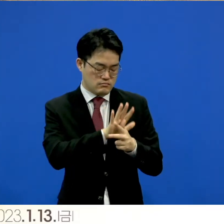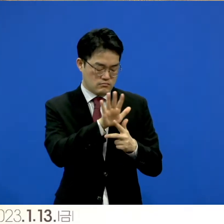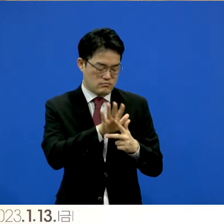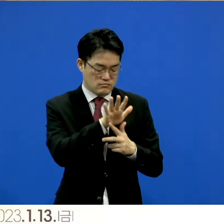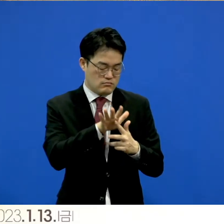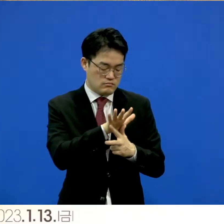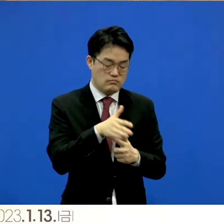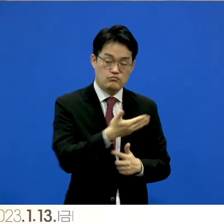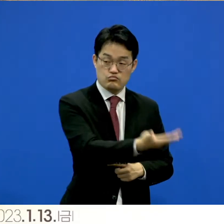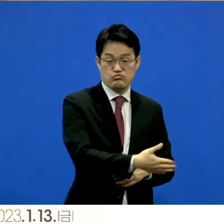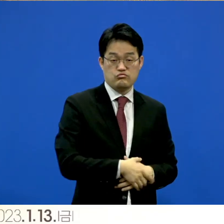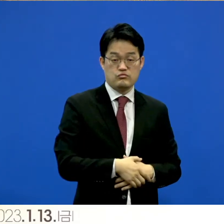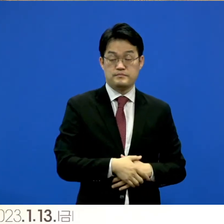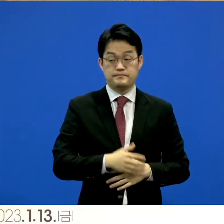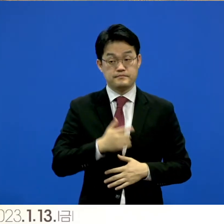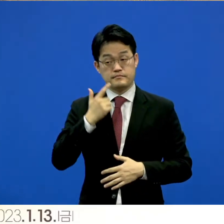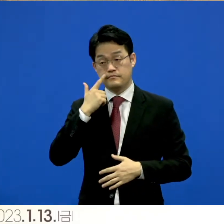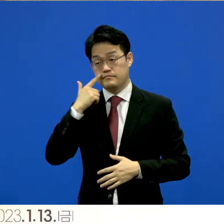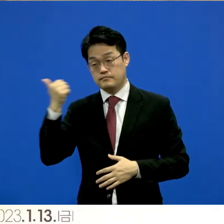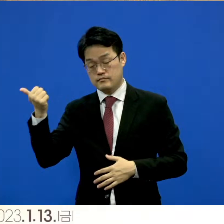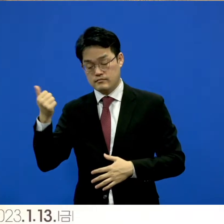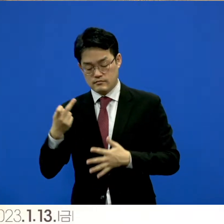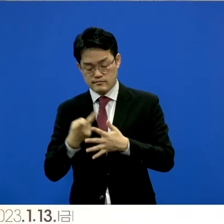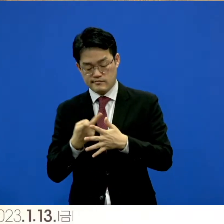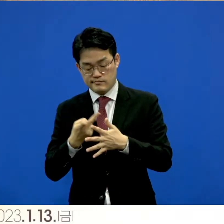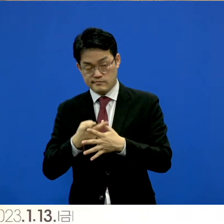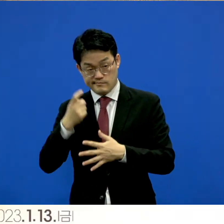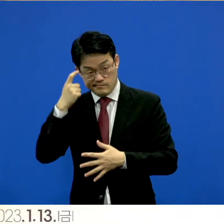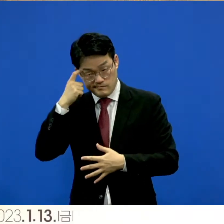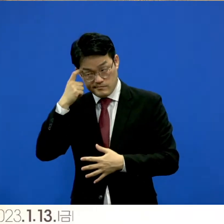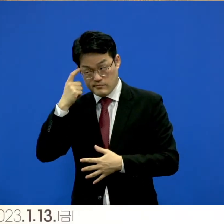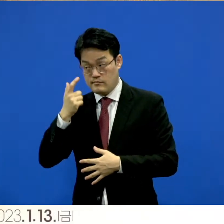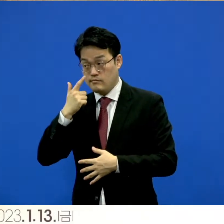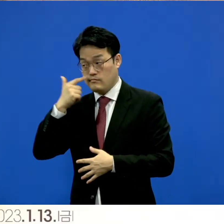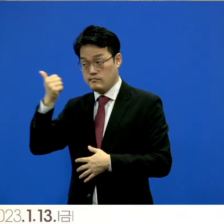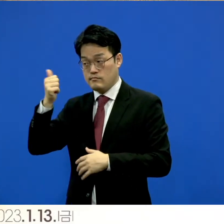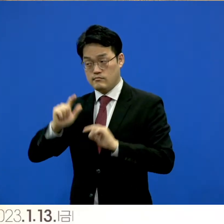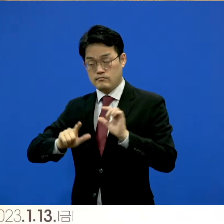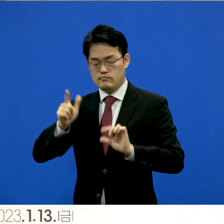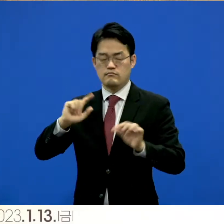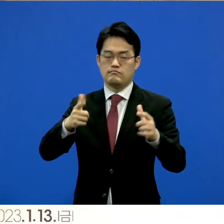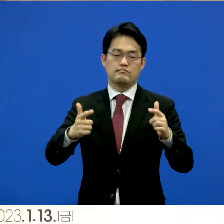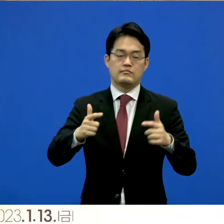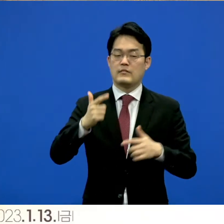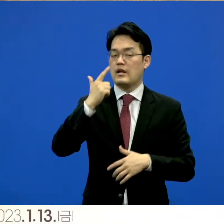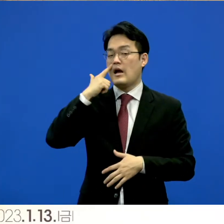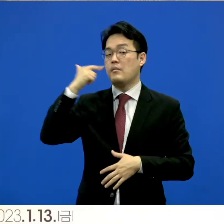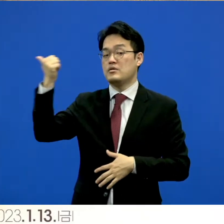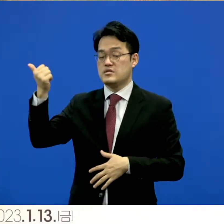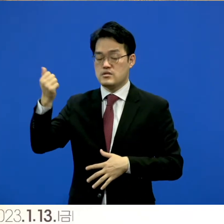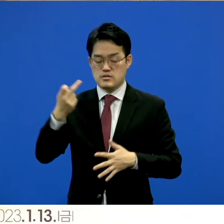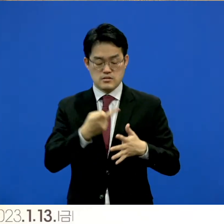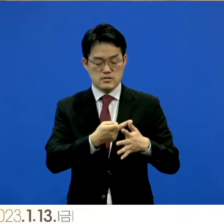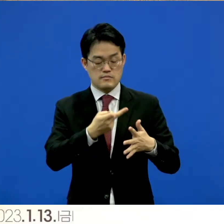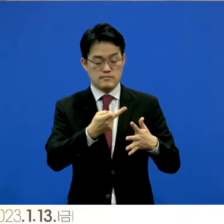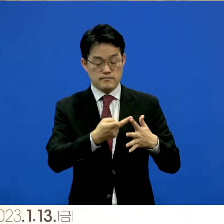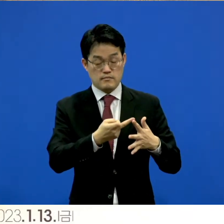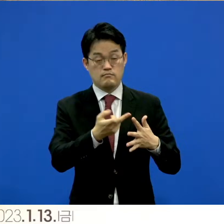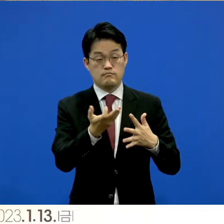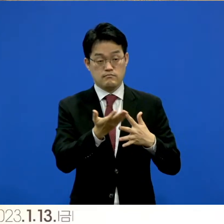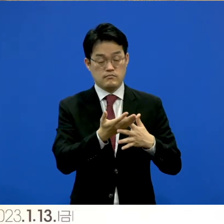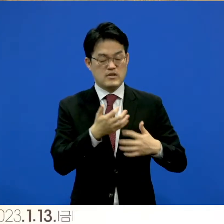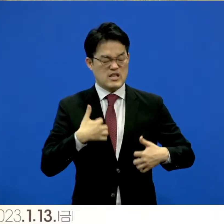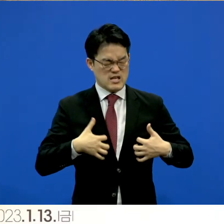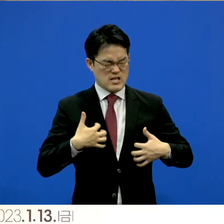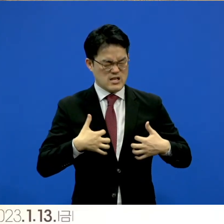아버지는 첫째 아들과 전혀 다릅니다. 첫째 아들이 생각하는 아버지의 모습과 거리가 멉니다. 아버지는 그 둘째 아들을 기꺼이 받아들입니다.